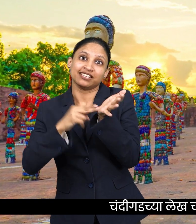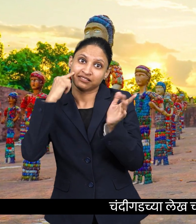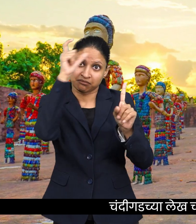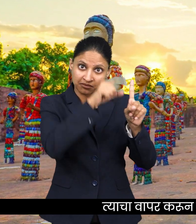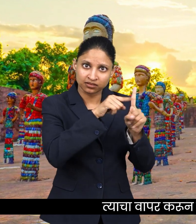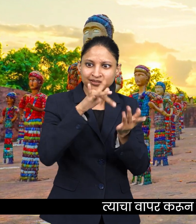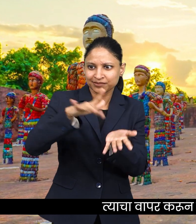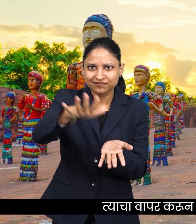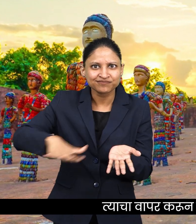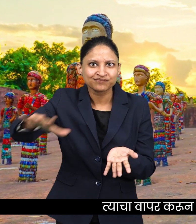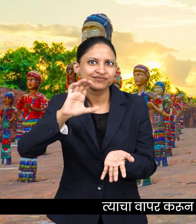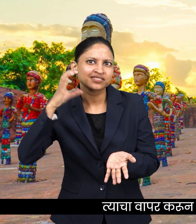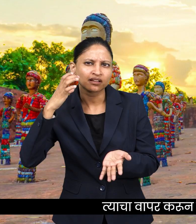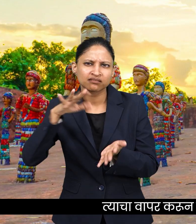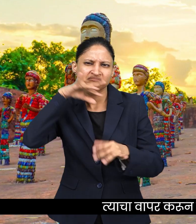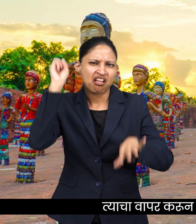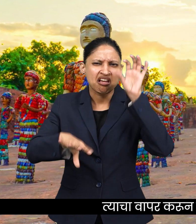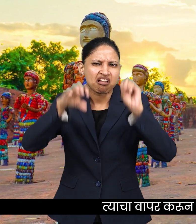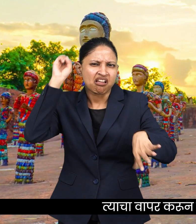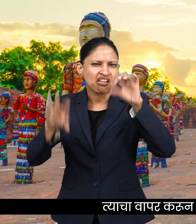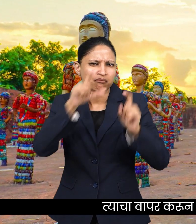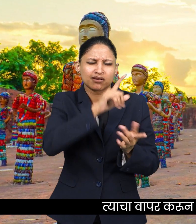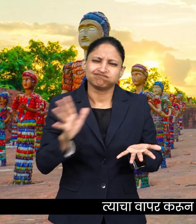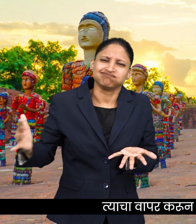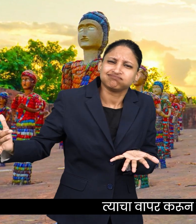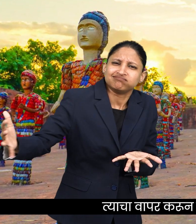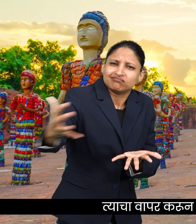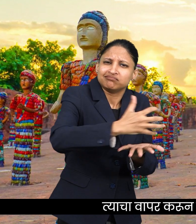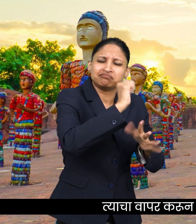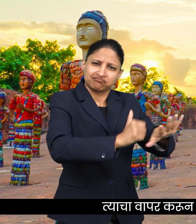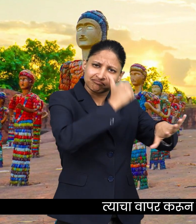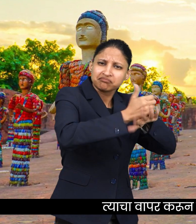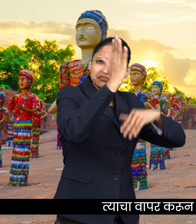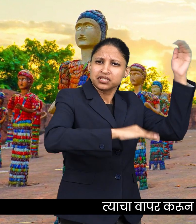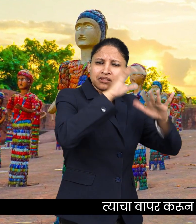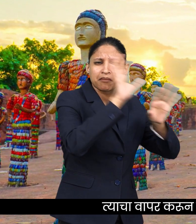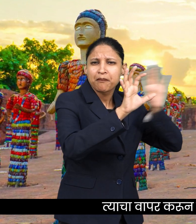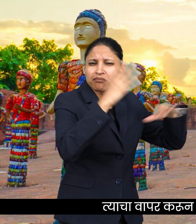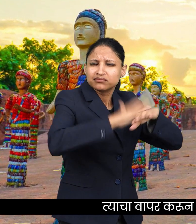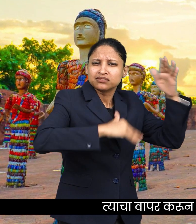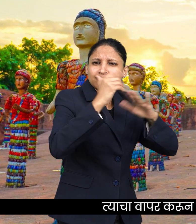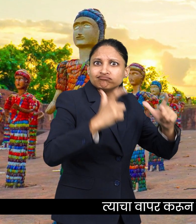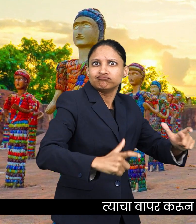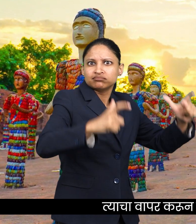करून त्याचा वापर करून एक सुंदर रॉक गार्डन बांधले.